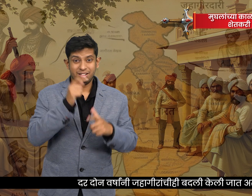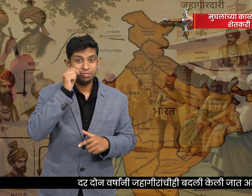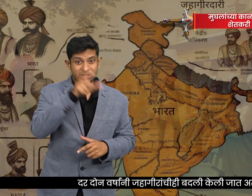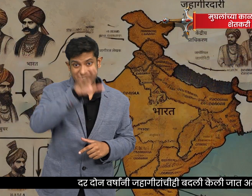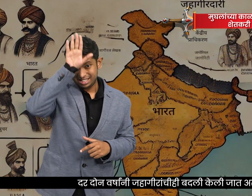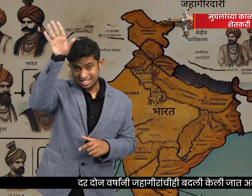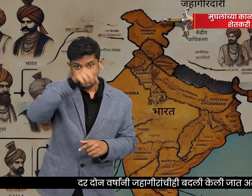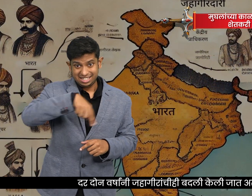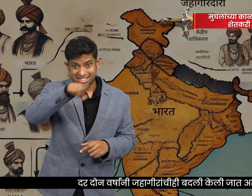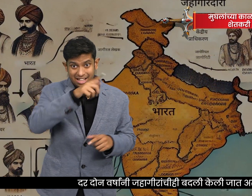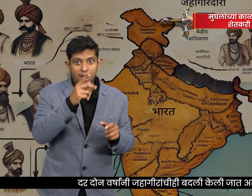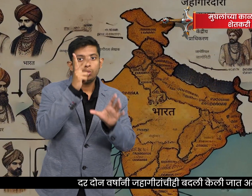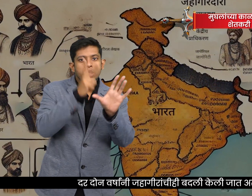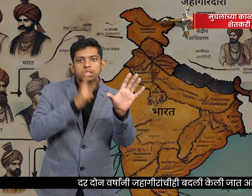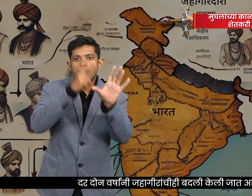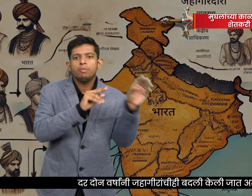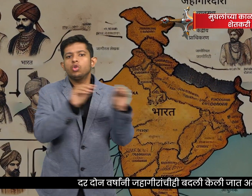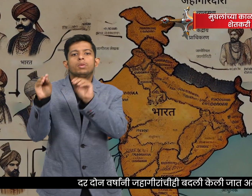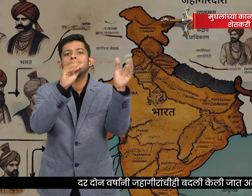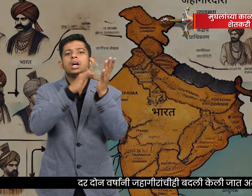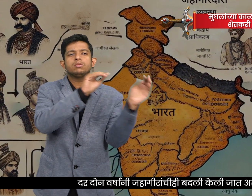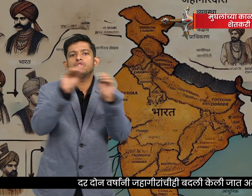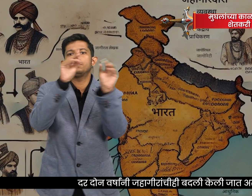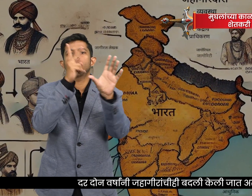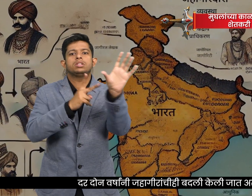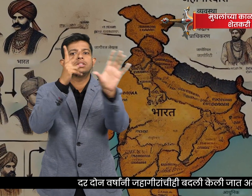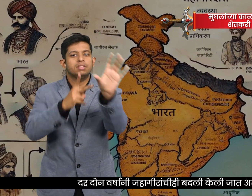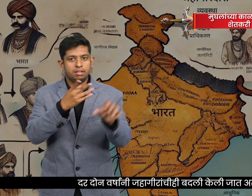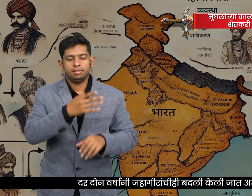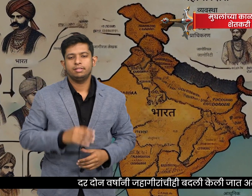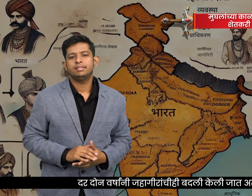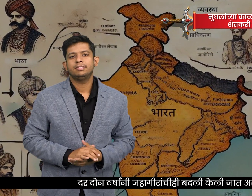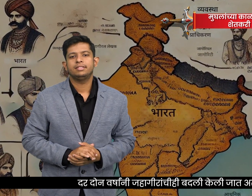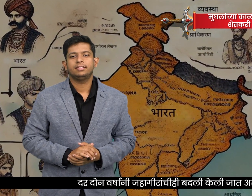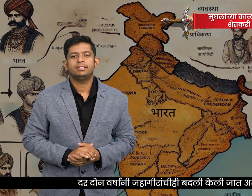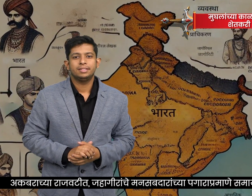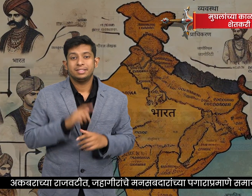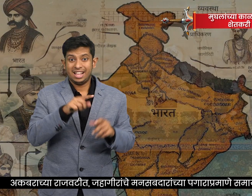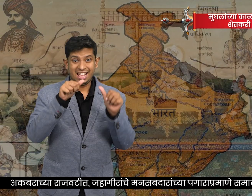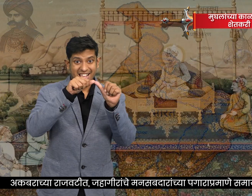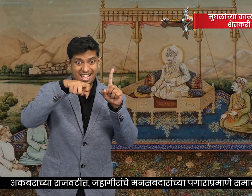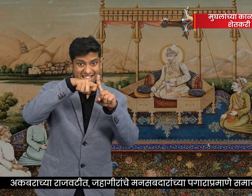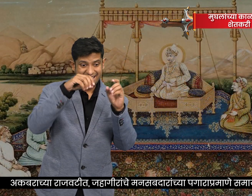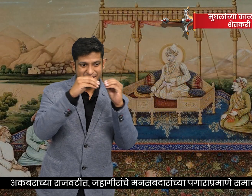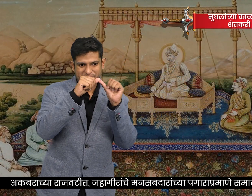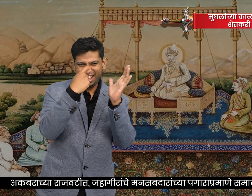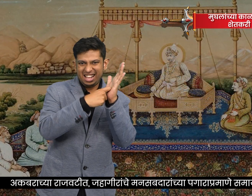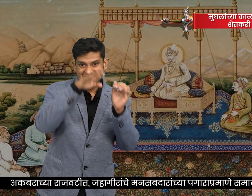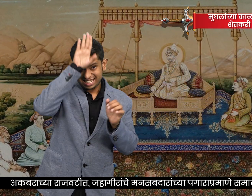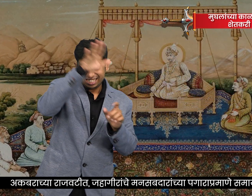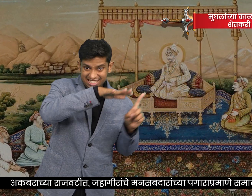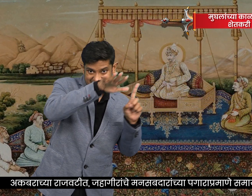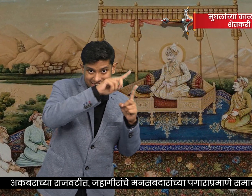केली. दर 2 वर्षांनी जहांगीराचाही बदली केली जात असे. अकबराच्या